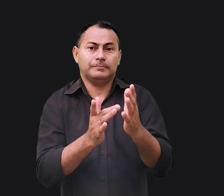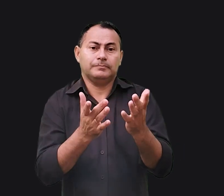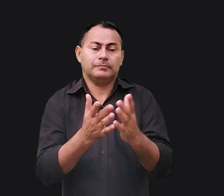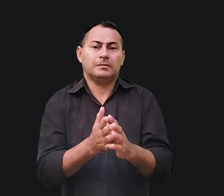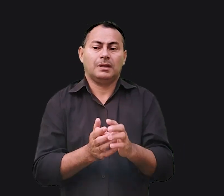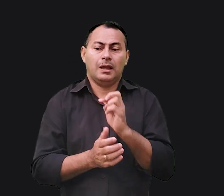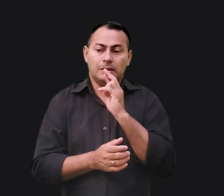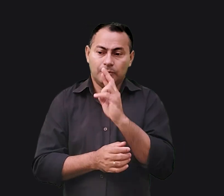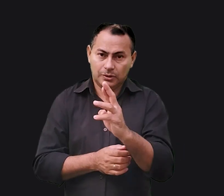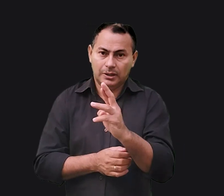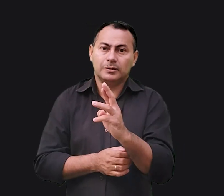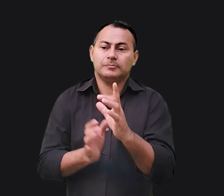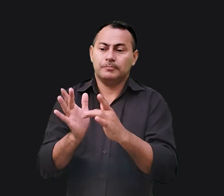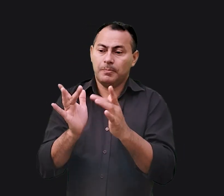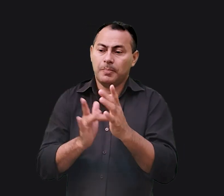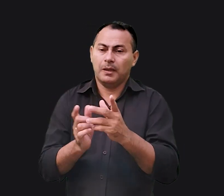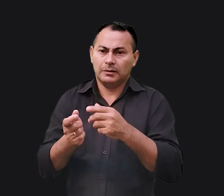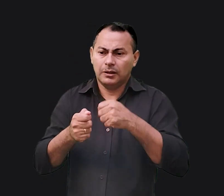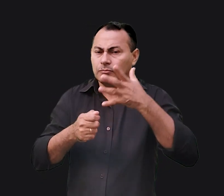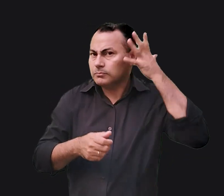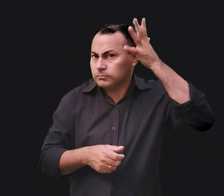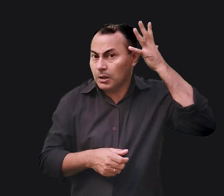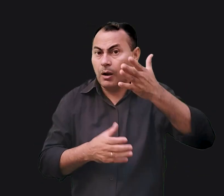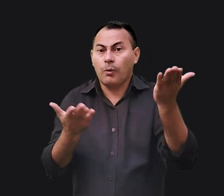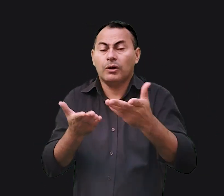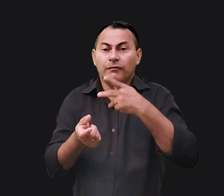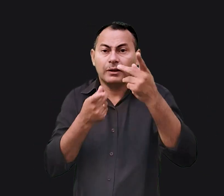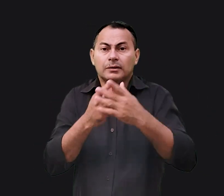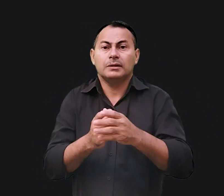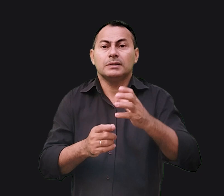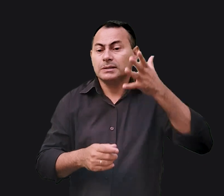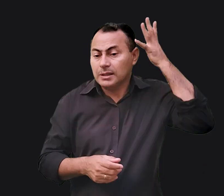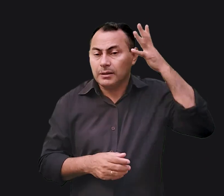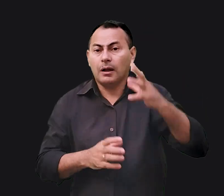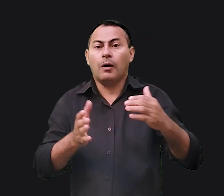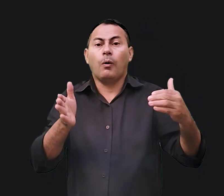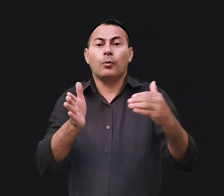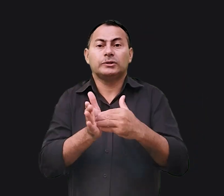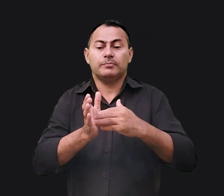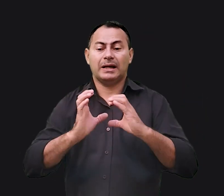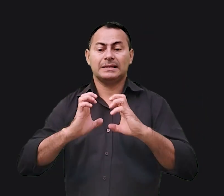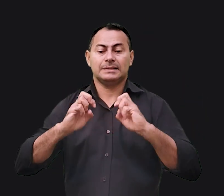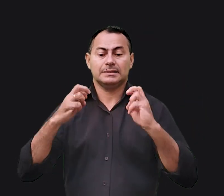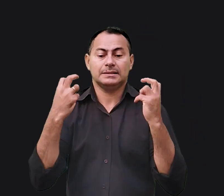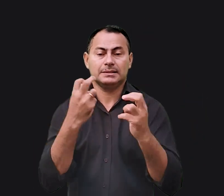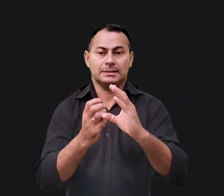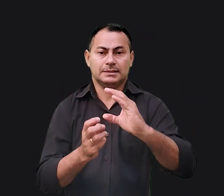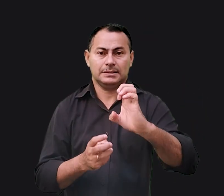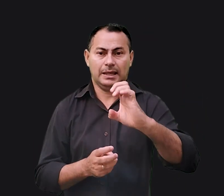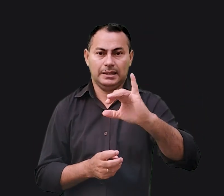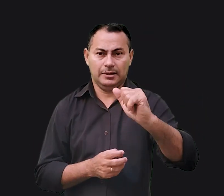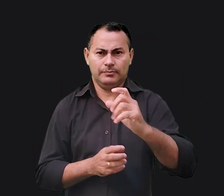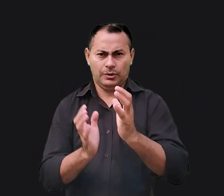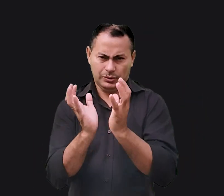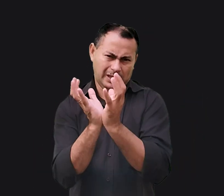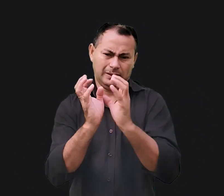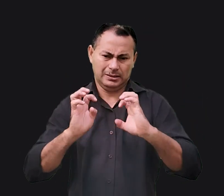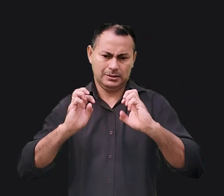e ao respondê-las, Jesus deu o sermão que hoje chamamos de Sermão da Última Ceia. Vocês estão lembrados